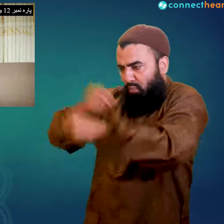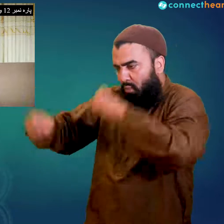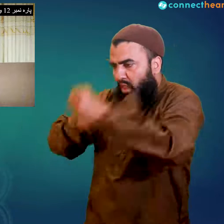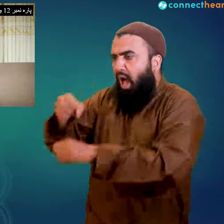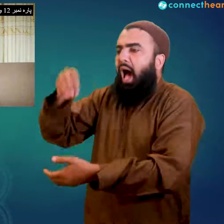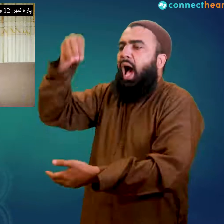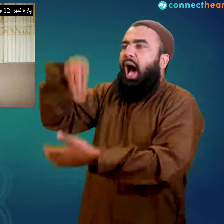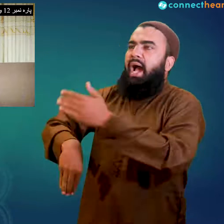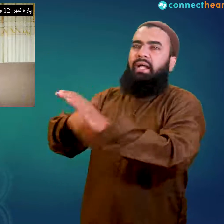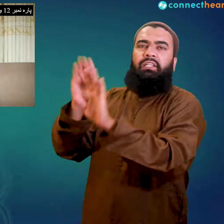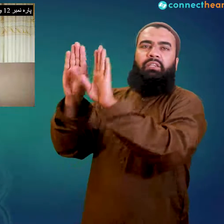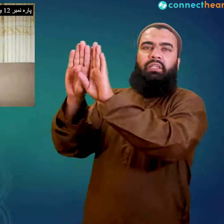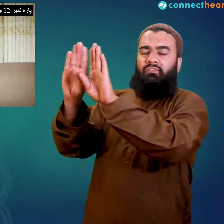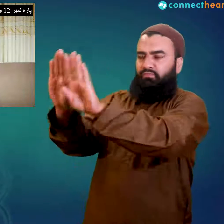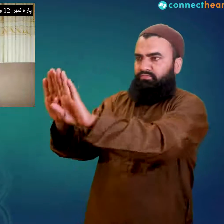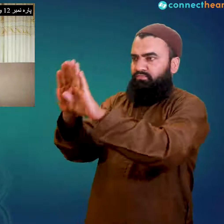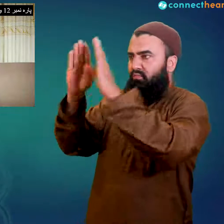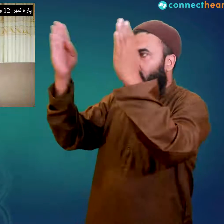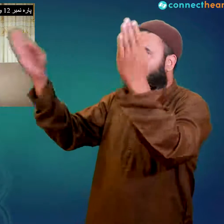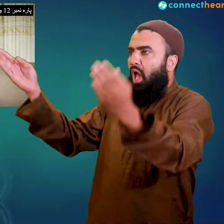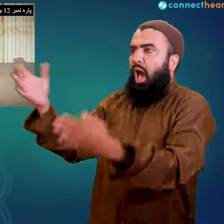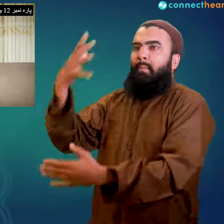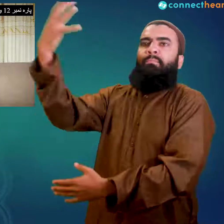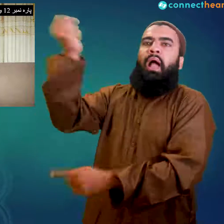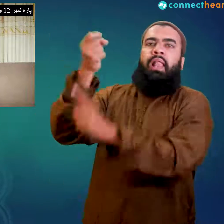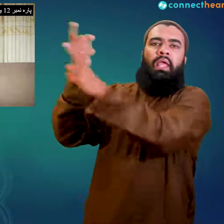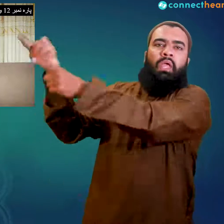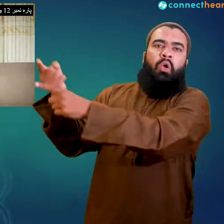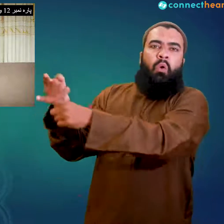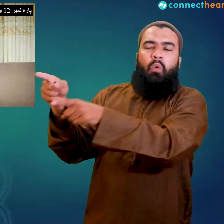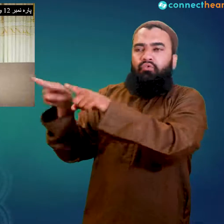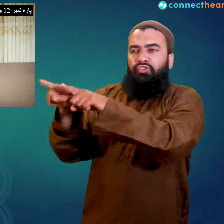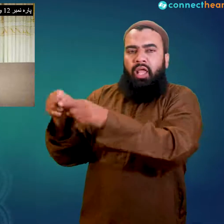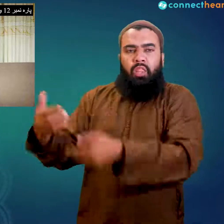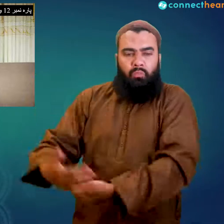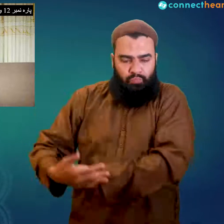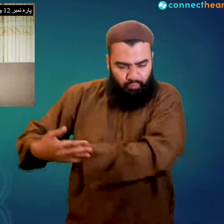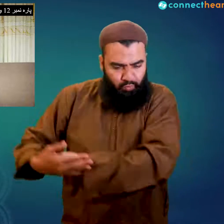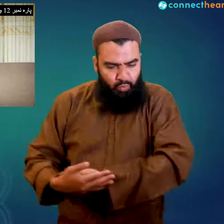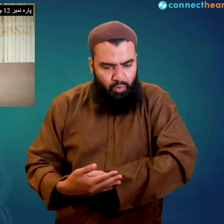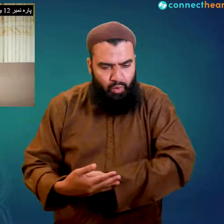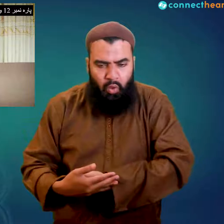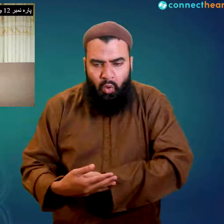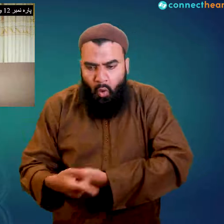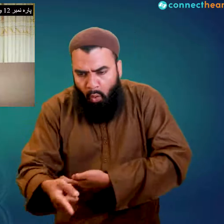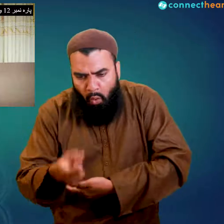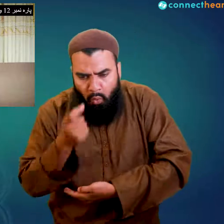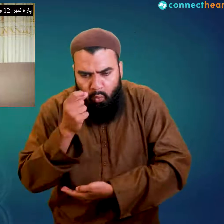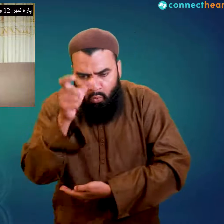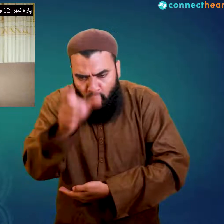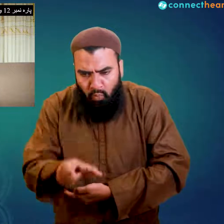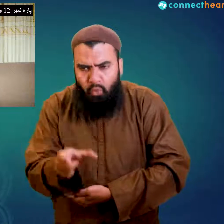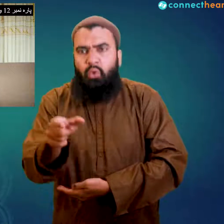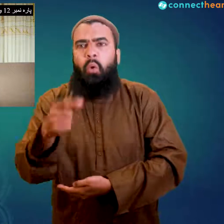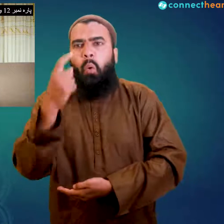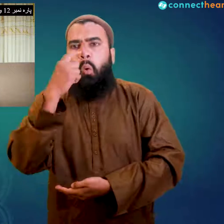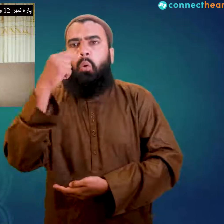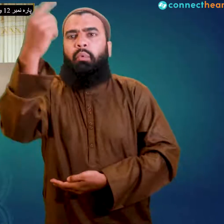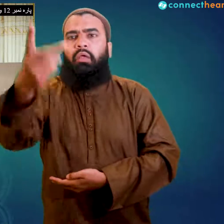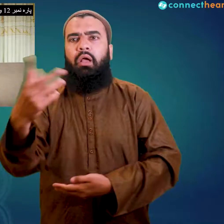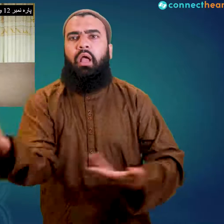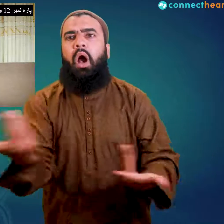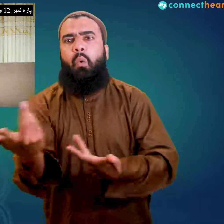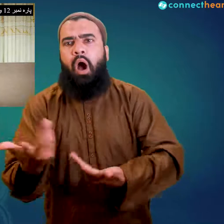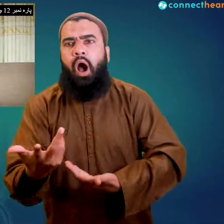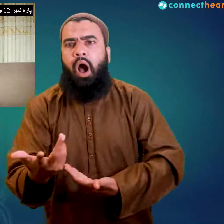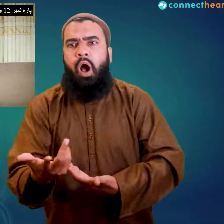کا یعنی یوسف علیہ السلام کا ارادہ مجھ سے برائی کرنے کا تھا، اور اس کے لیے کیا سزا ہوگی کہ جو تمہارے اہل اور گھر